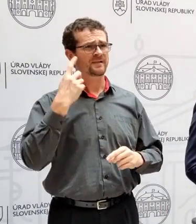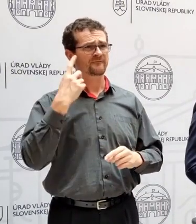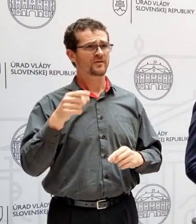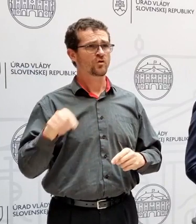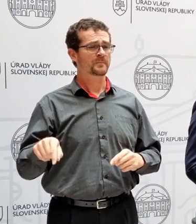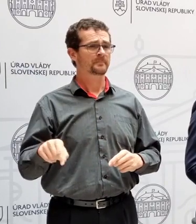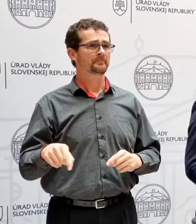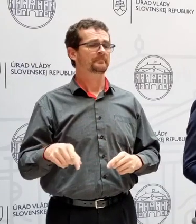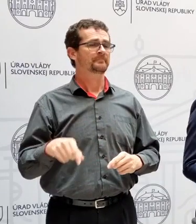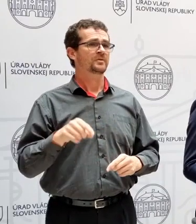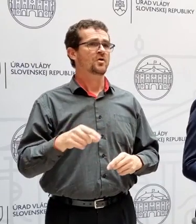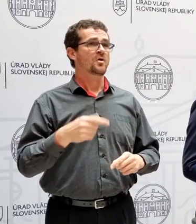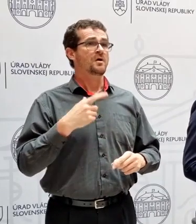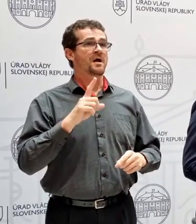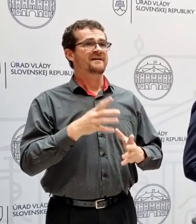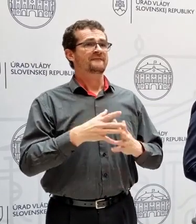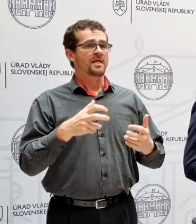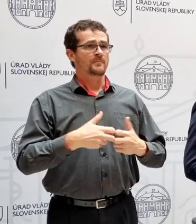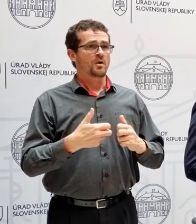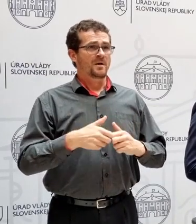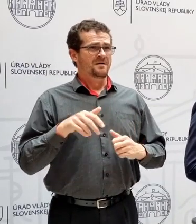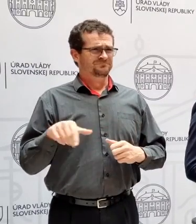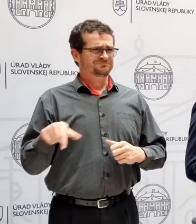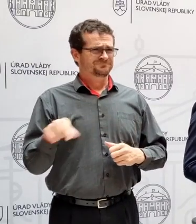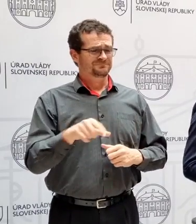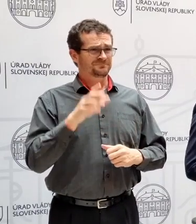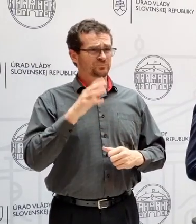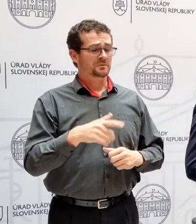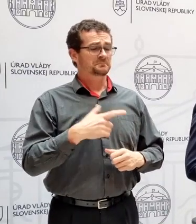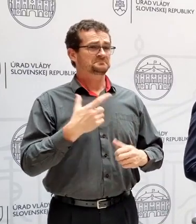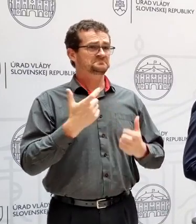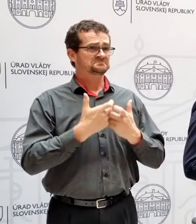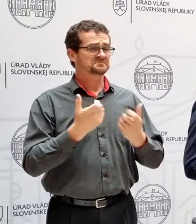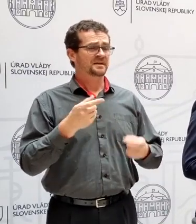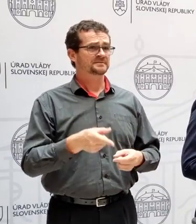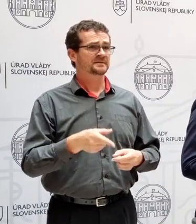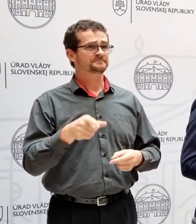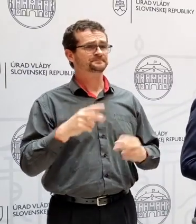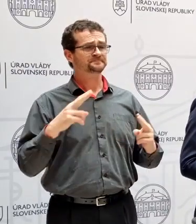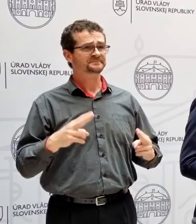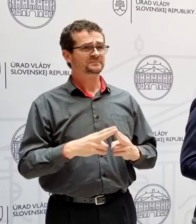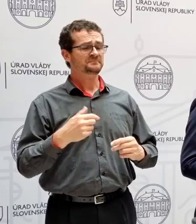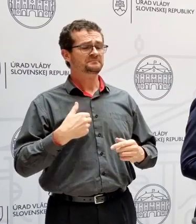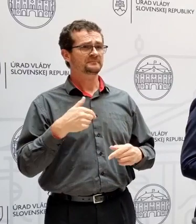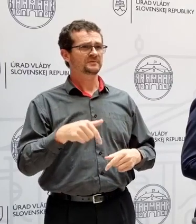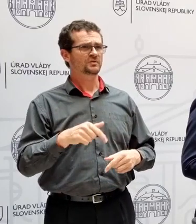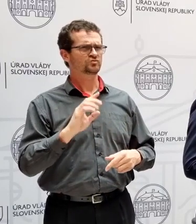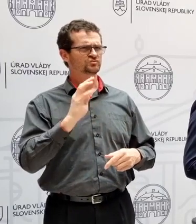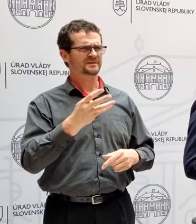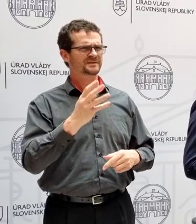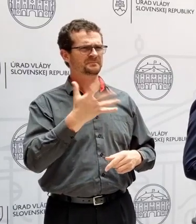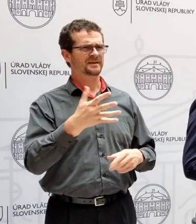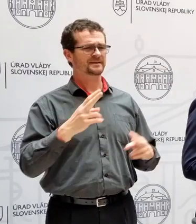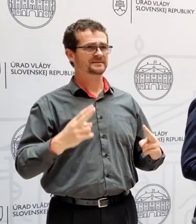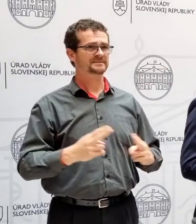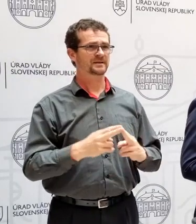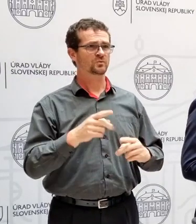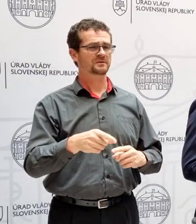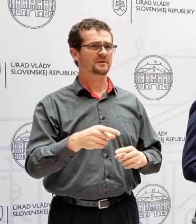vedomím toho, že aký veľký problém vlastne ho čaká. Ale zase samozrejme aj tieto stretnutia, však ja neviem, či toto je 4. či 5.